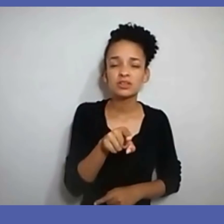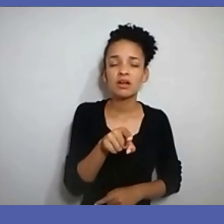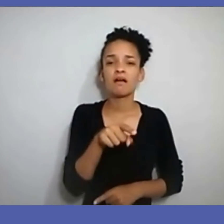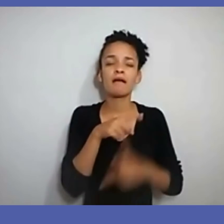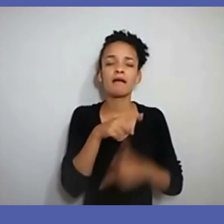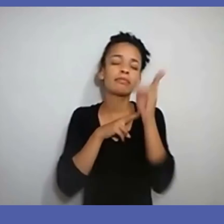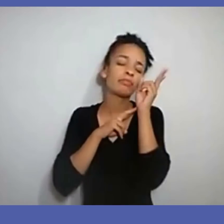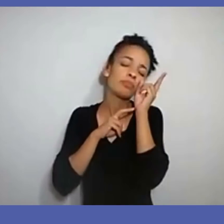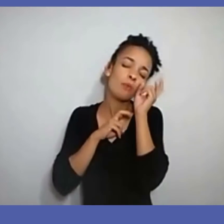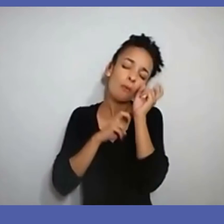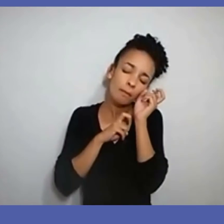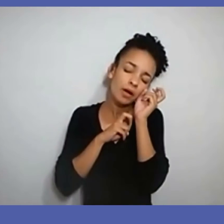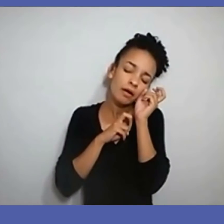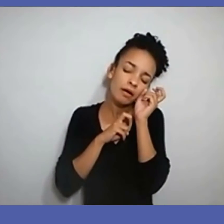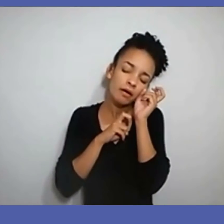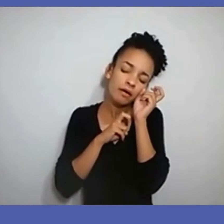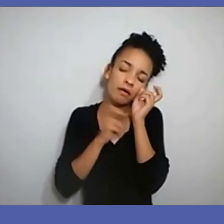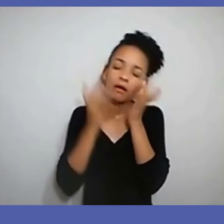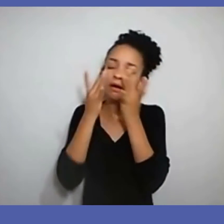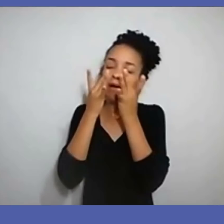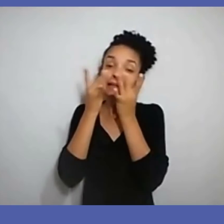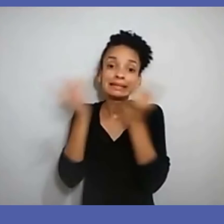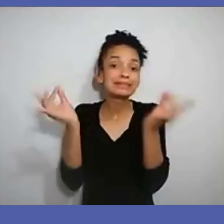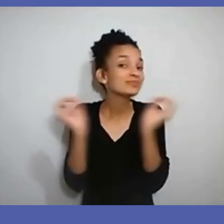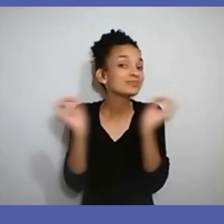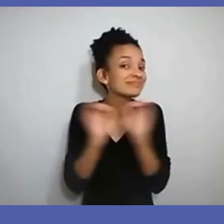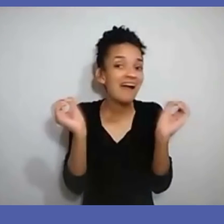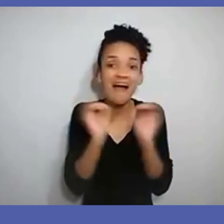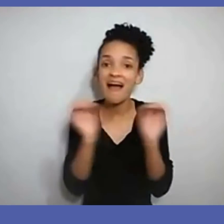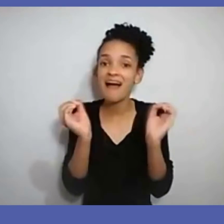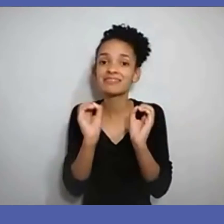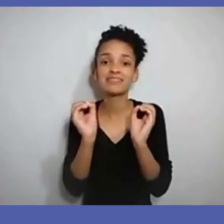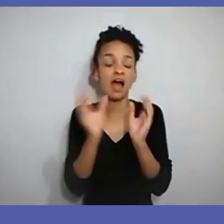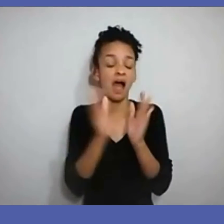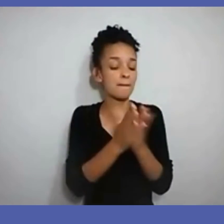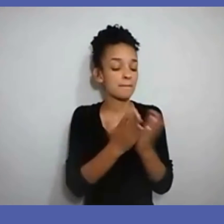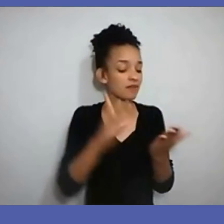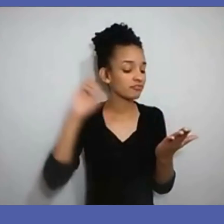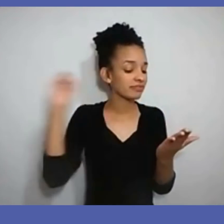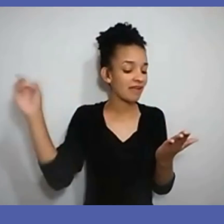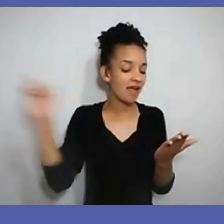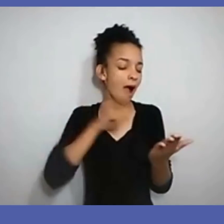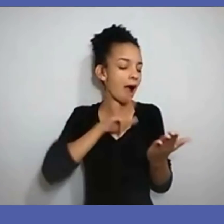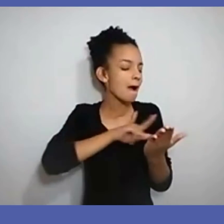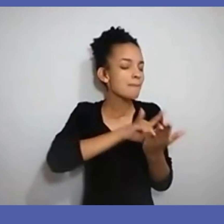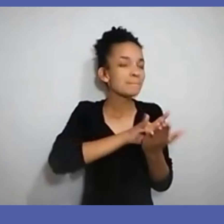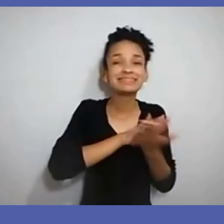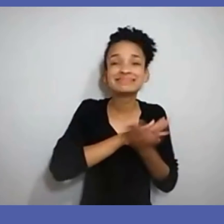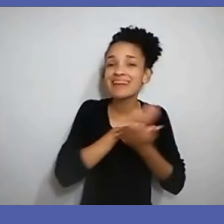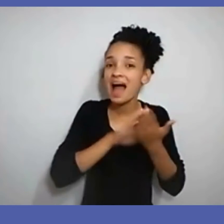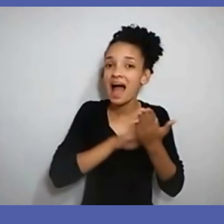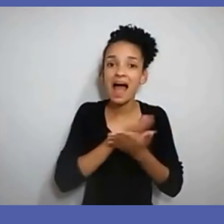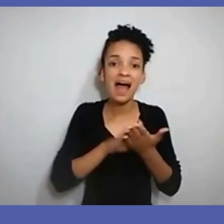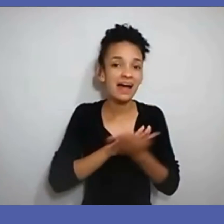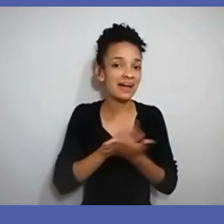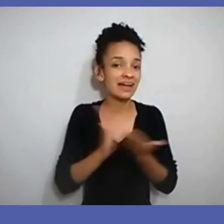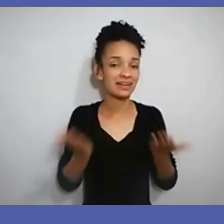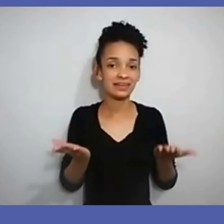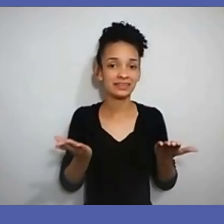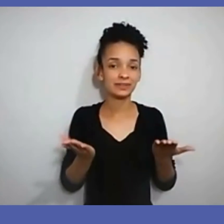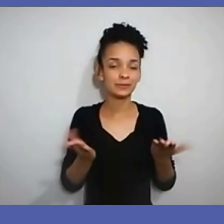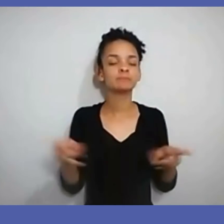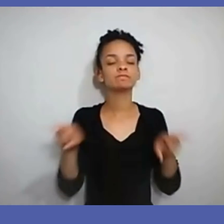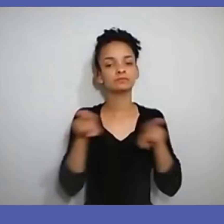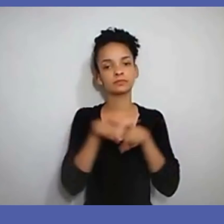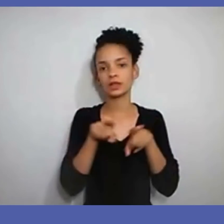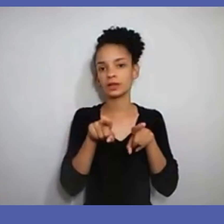prestar atenção, não tiver amor reverente à palavra, você também não saberá o sinal dos